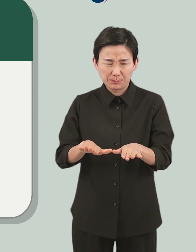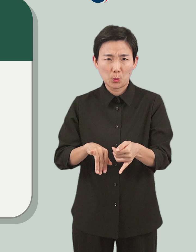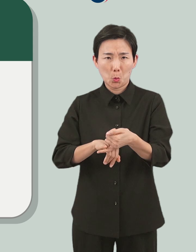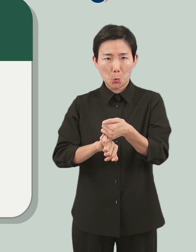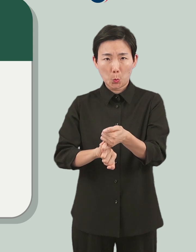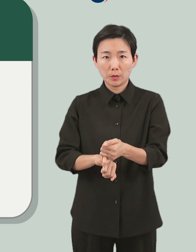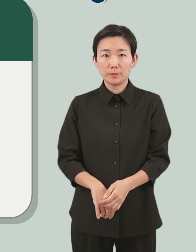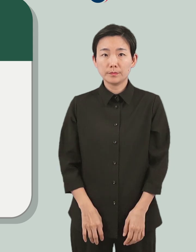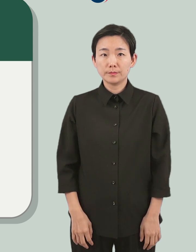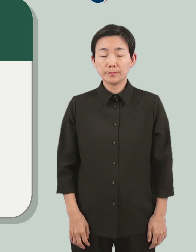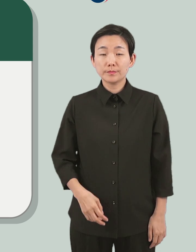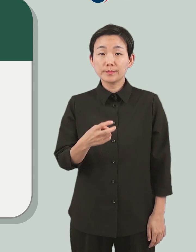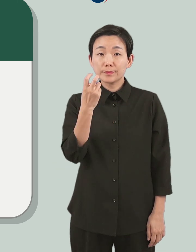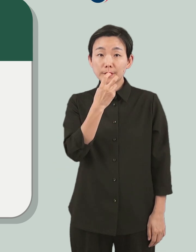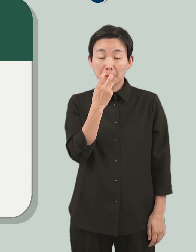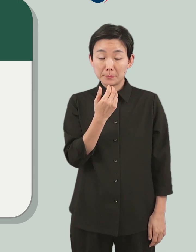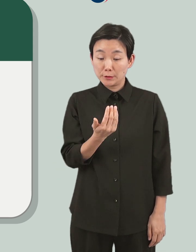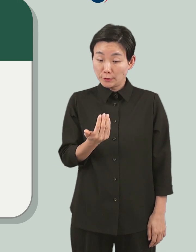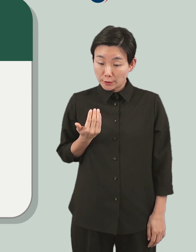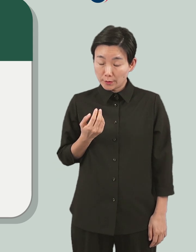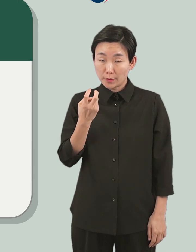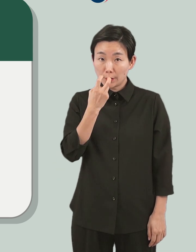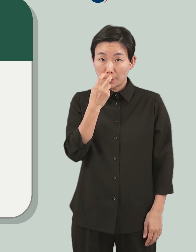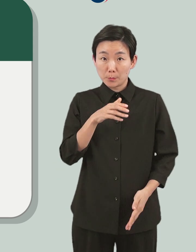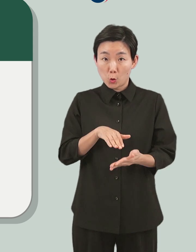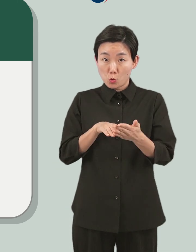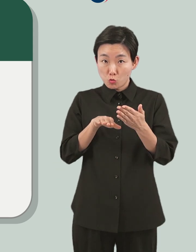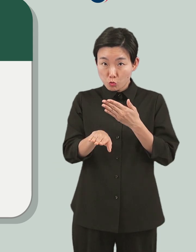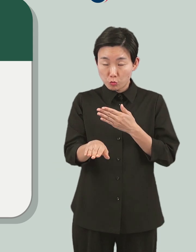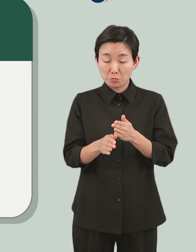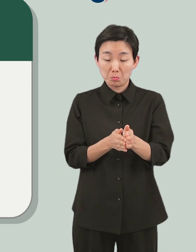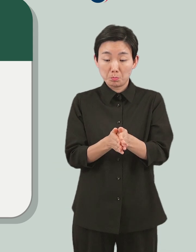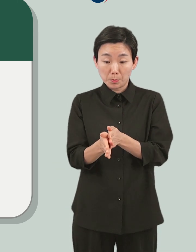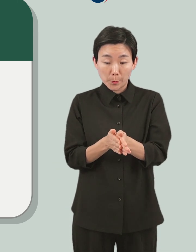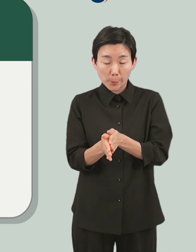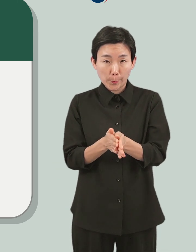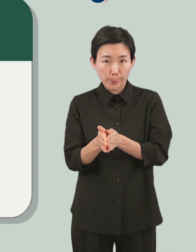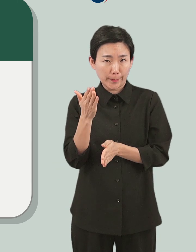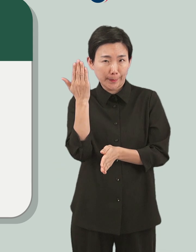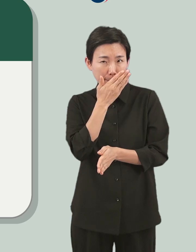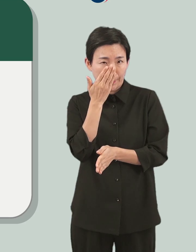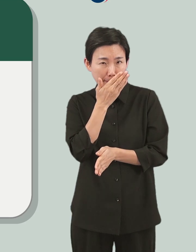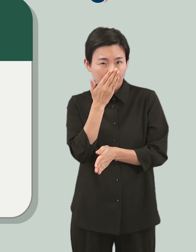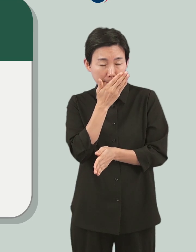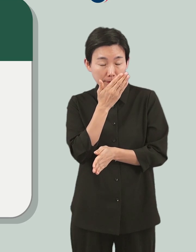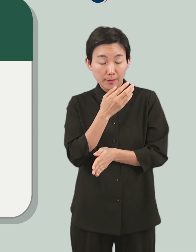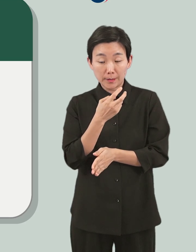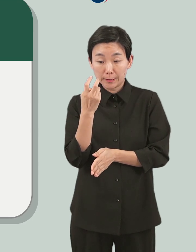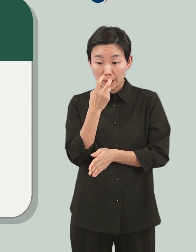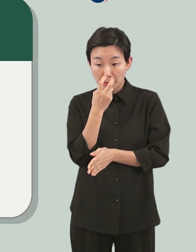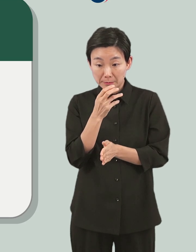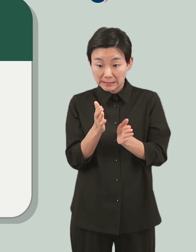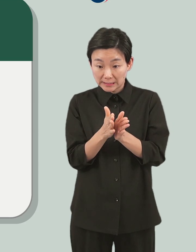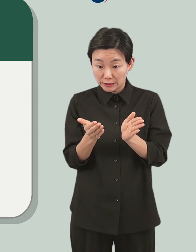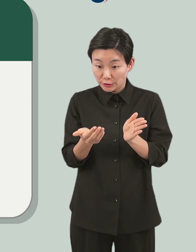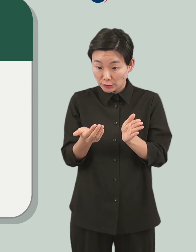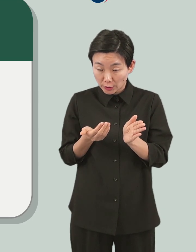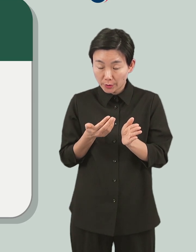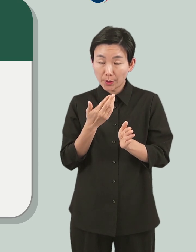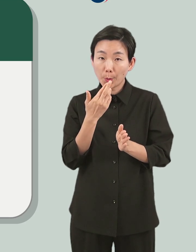검사에 사용해야 합니다. 검사 전후에는 비누와 물로 손을 씻고 검사 시 일회용 장갑을